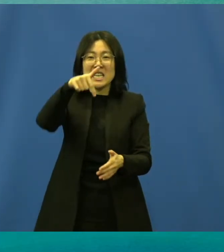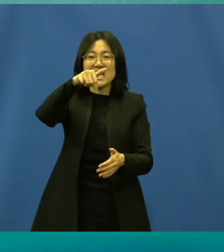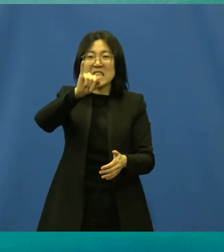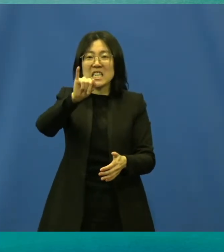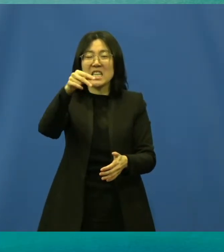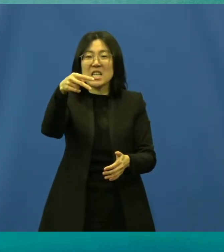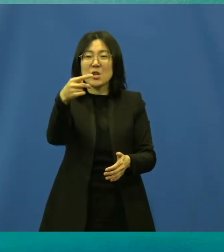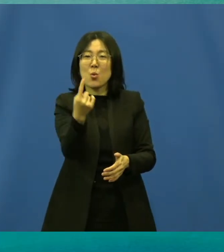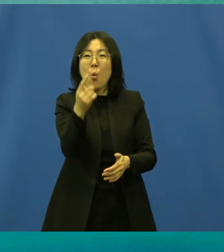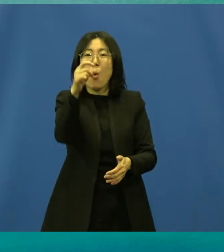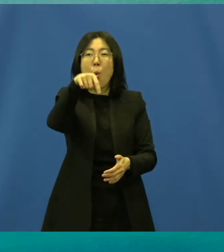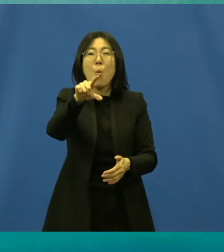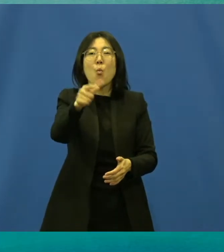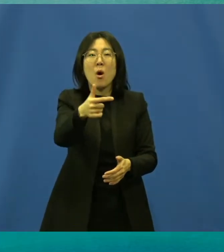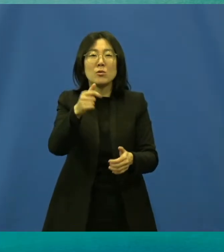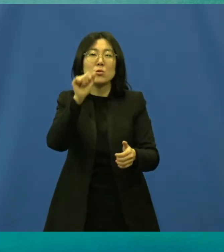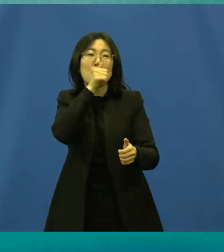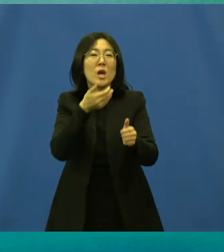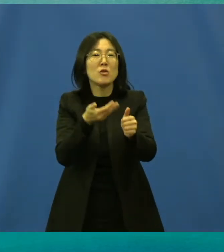경주 수양관이